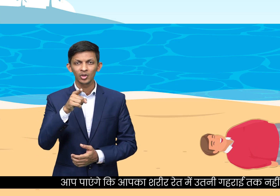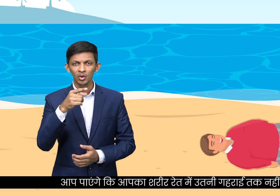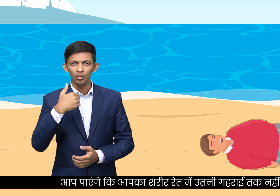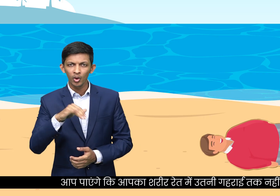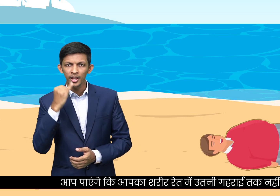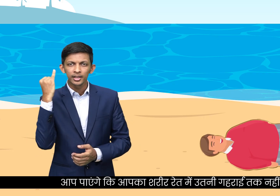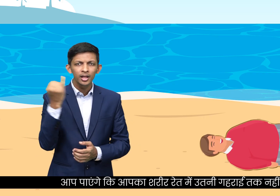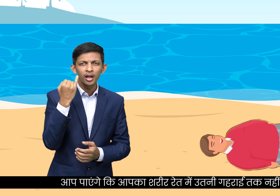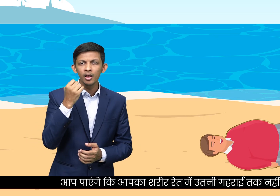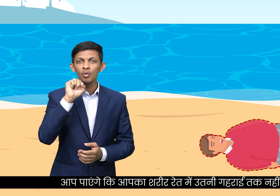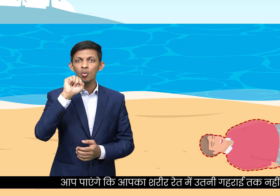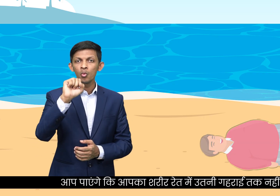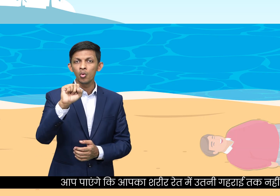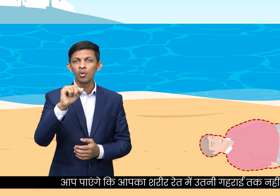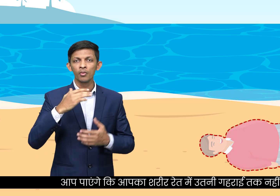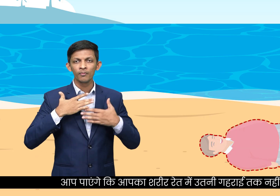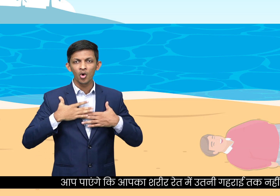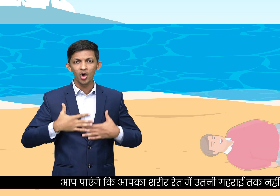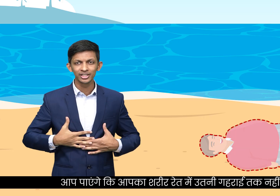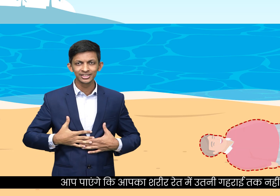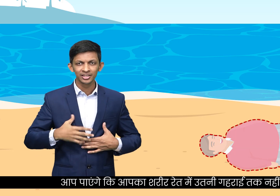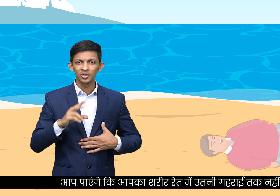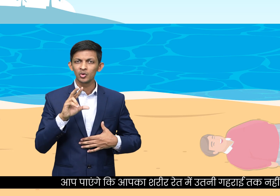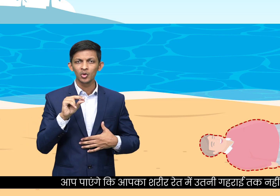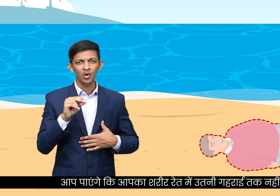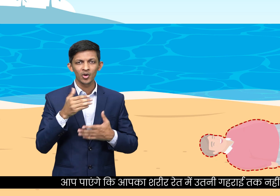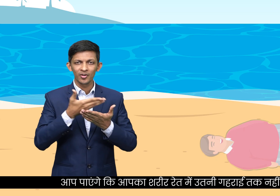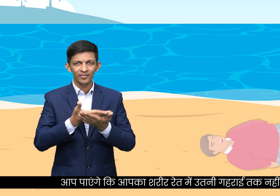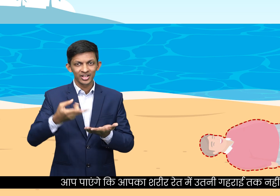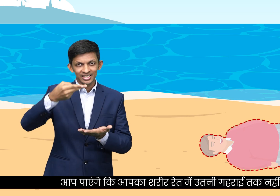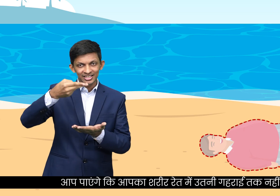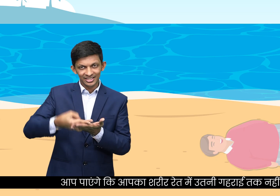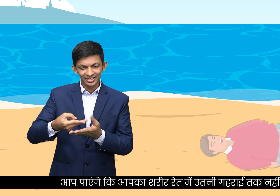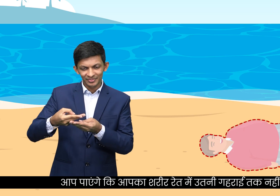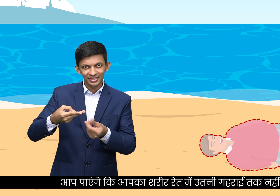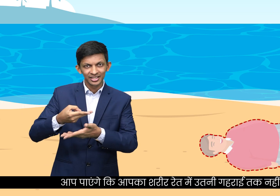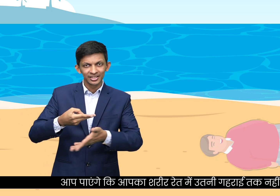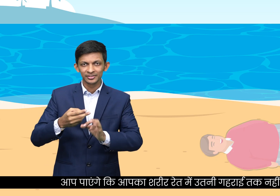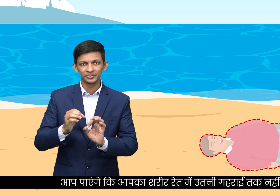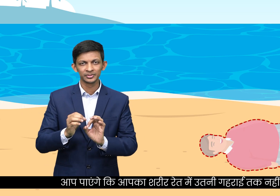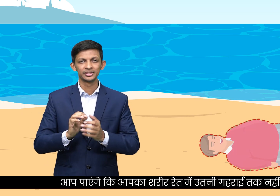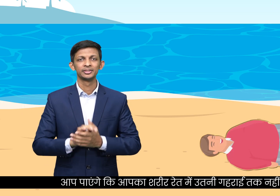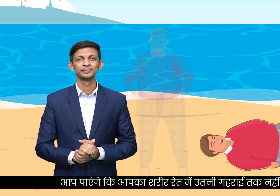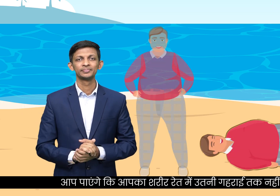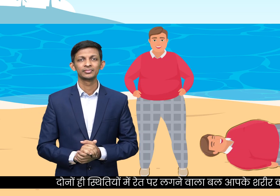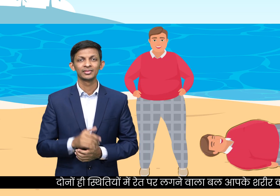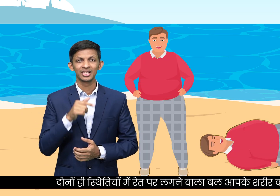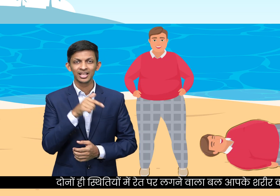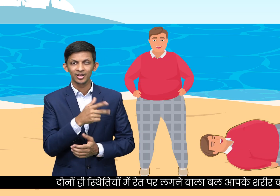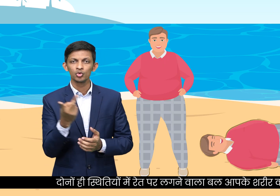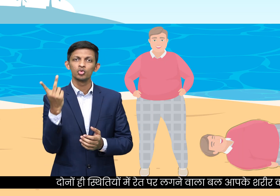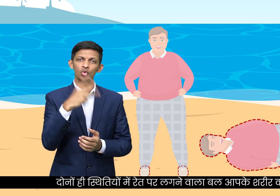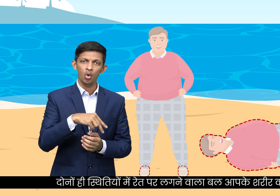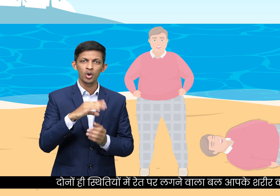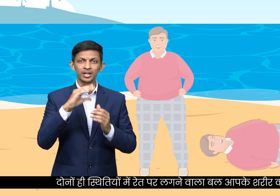आप पाएंगे कि आपका शरीर रेत में उतनी गहराई तक नहीं जाएगा। दोनों